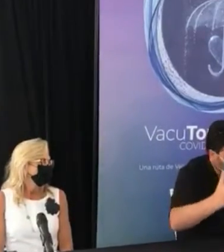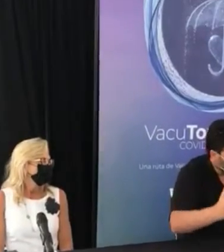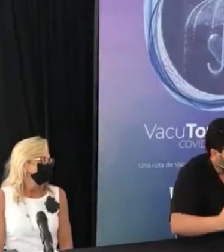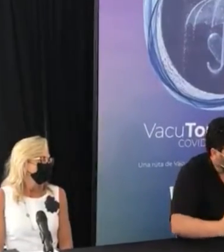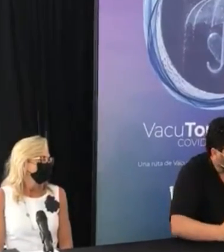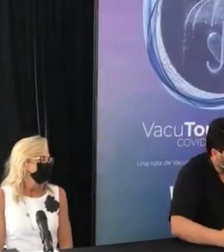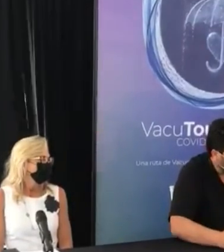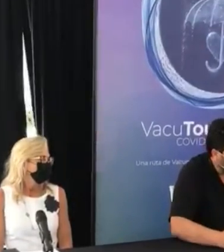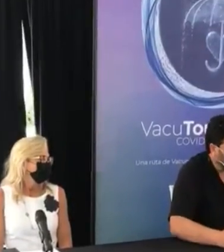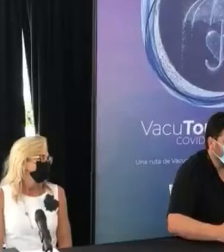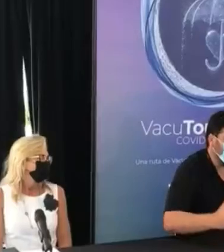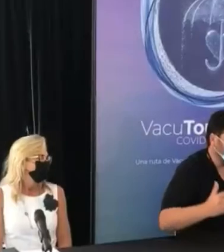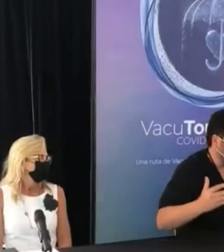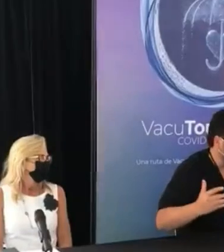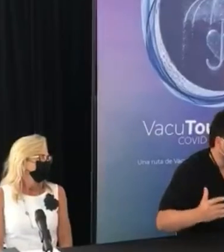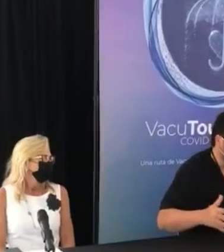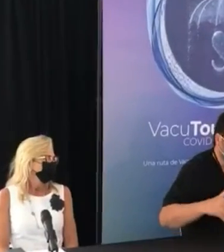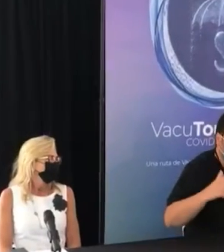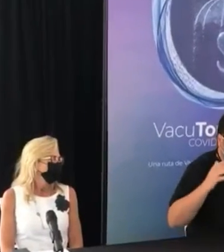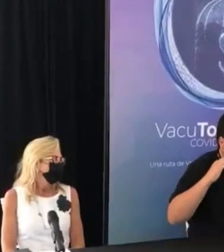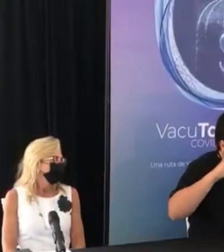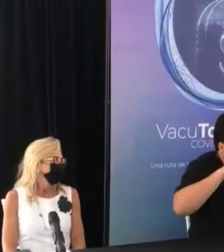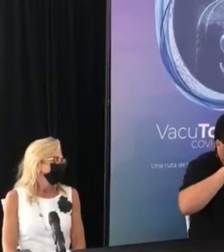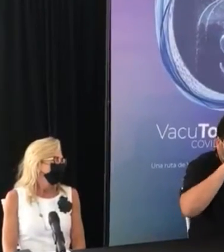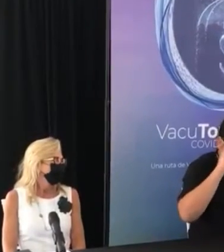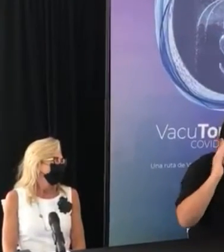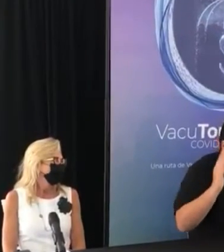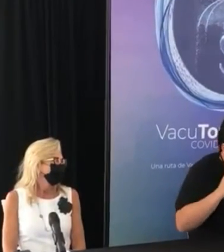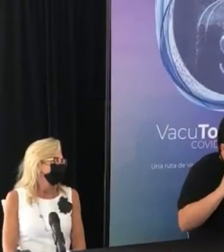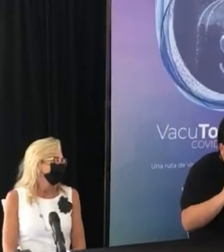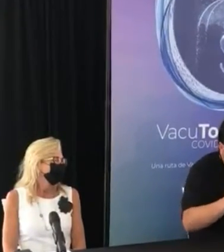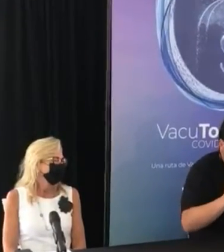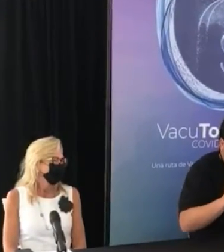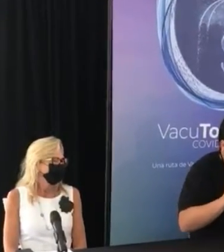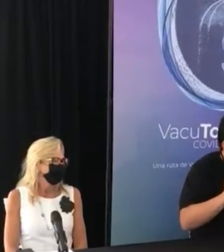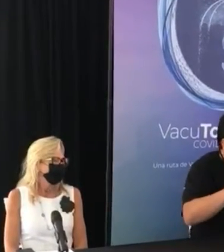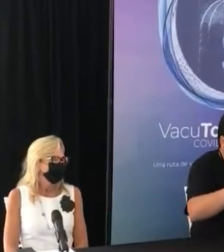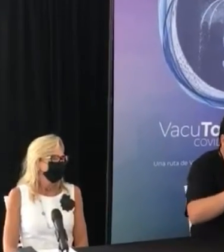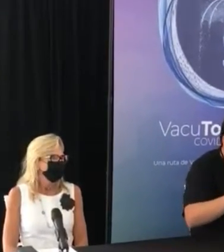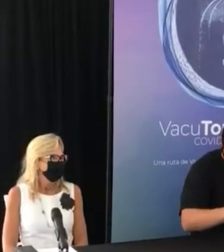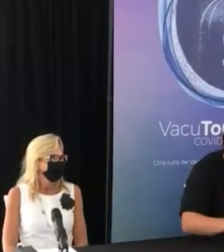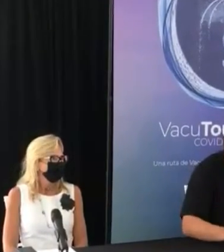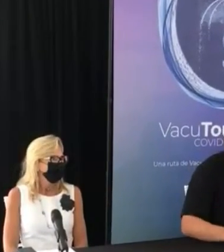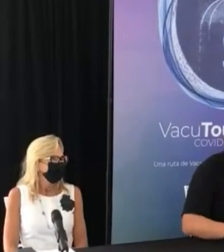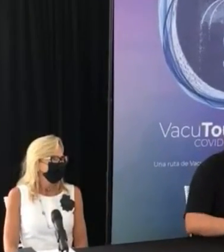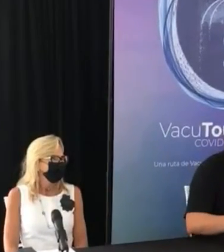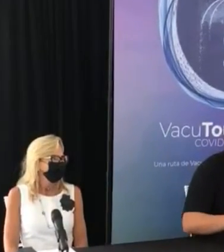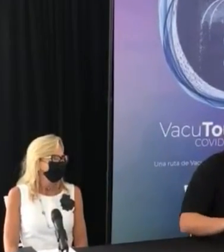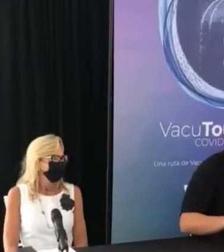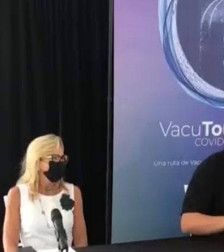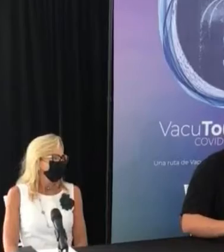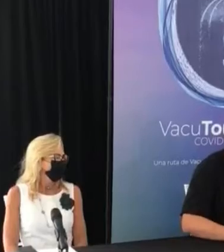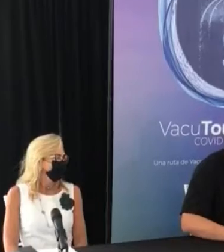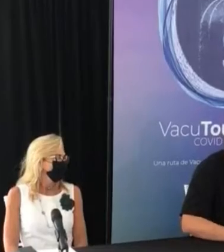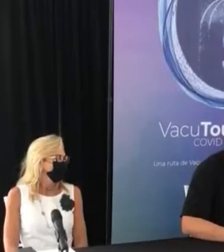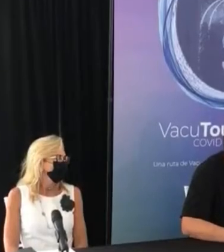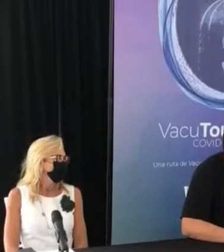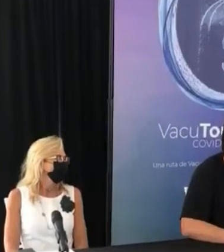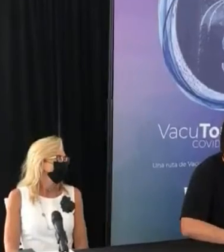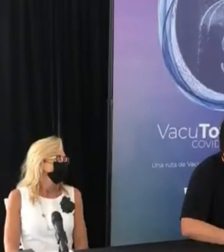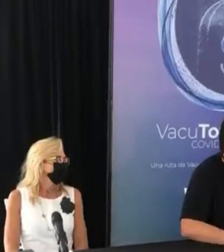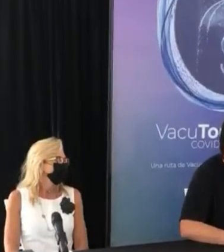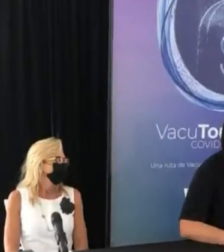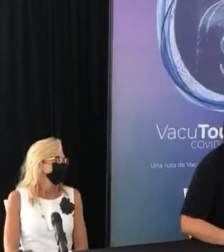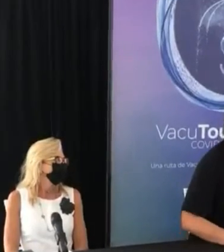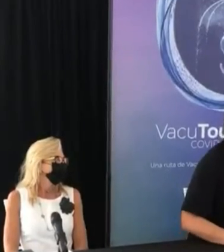dosis puntual. Que se retrase el vuelo por condiciones que sean 1, 2, 3 días, eso puede pasar porque hay errores humanos que nosotros no